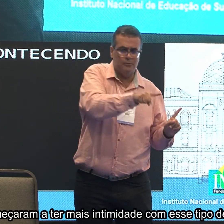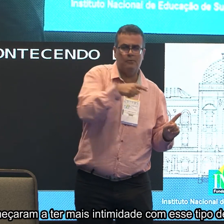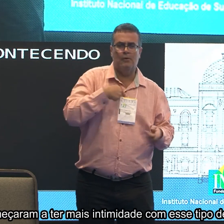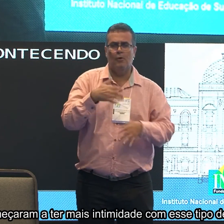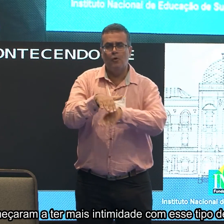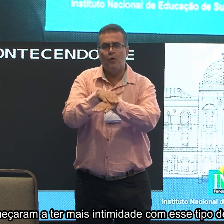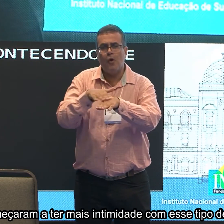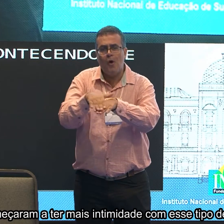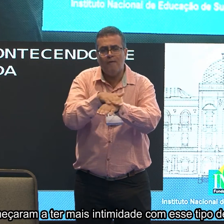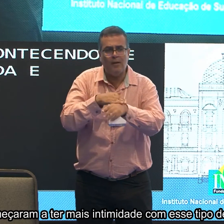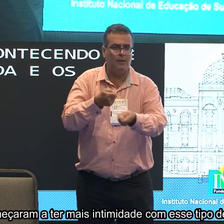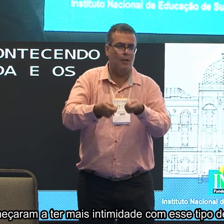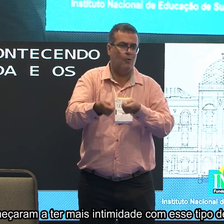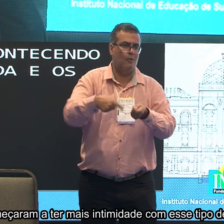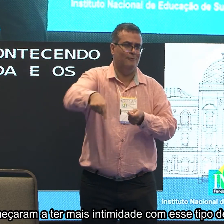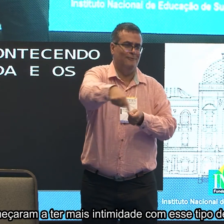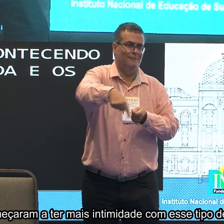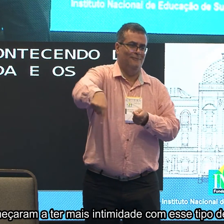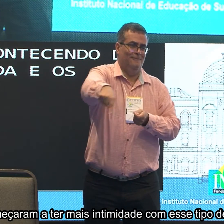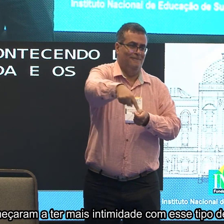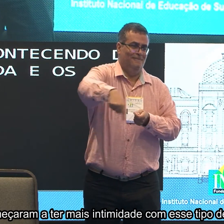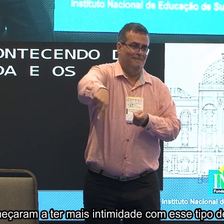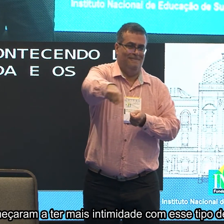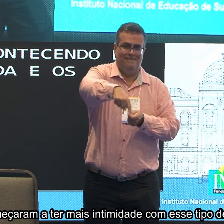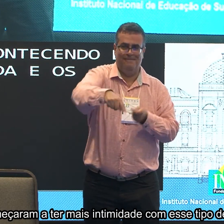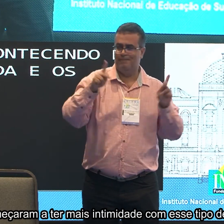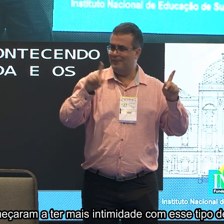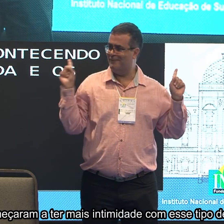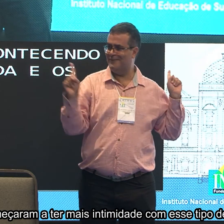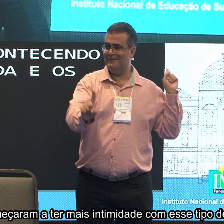também começaram a ter mais intimidade com esse tipo de abordagem.